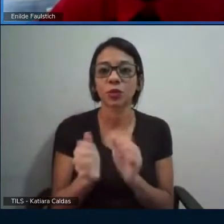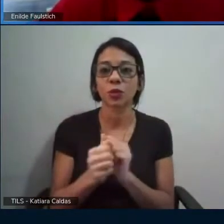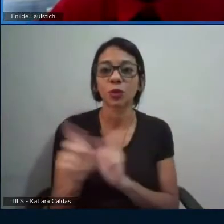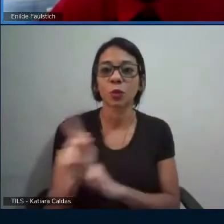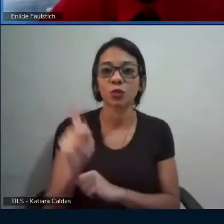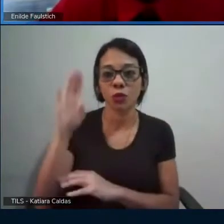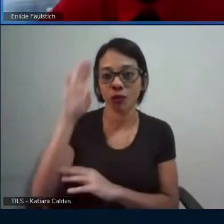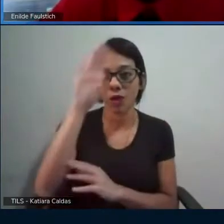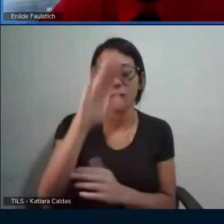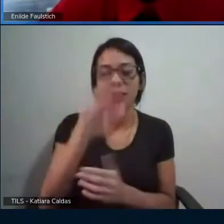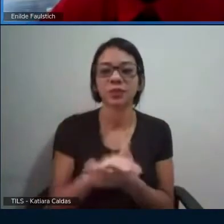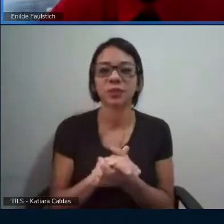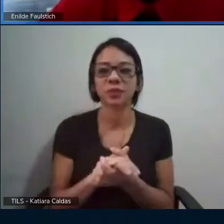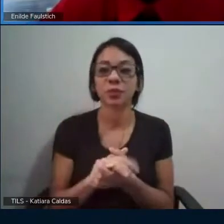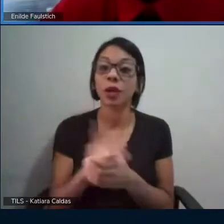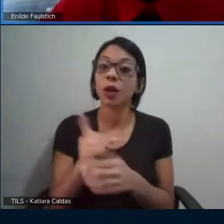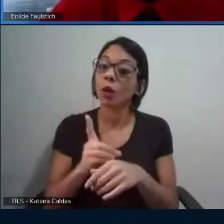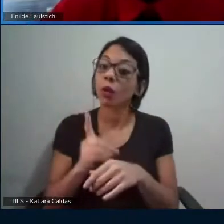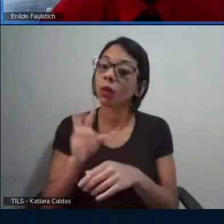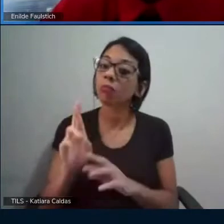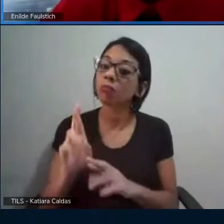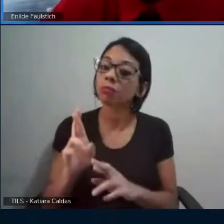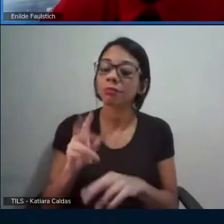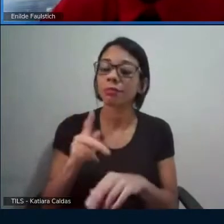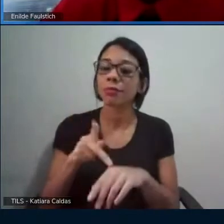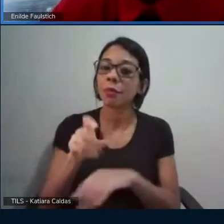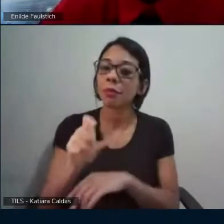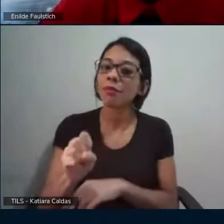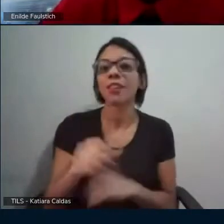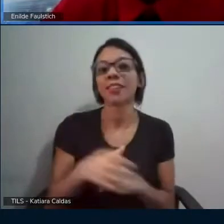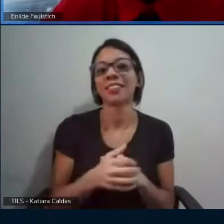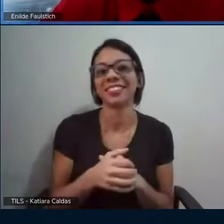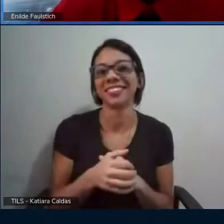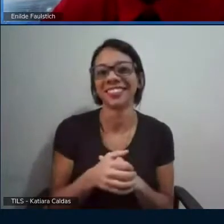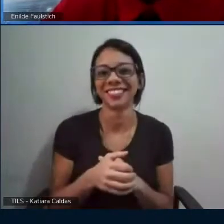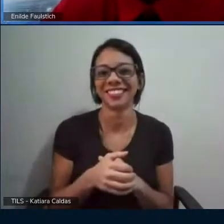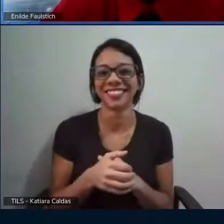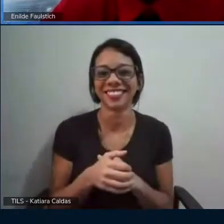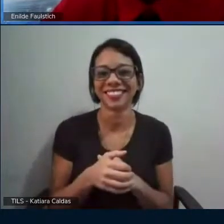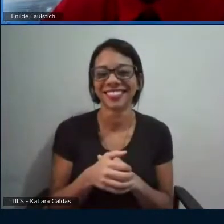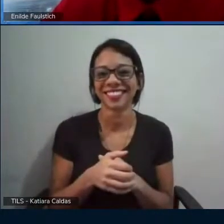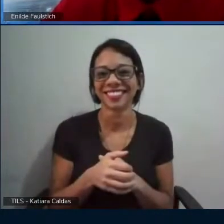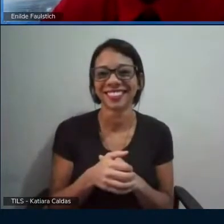professor Falk, professor doutorando, professor Piquedê, Falk.